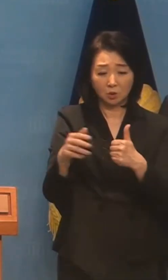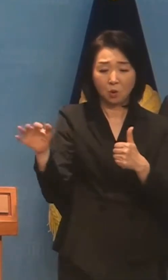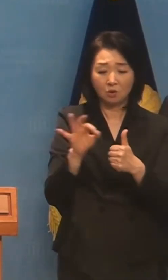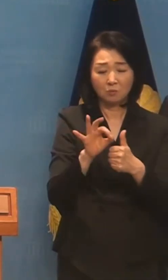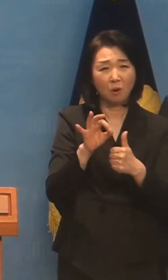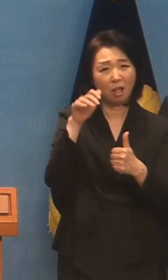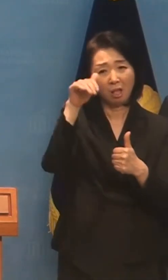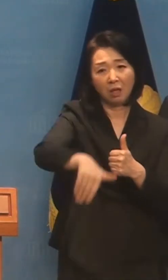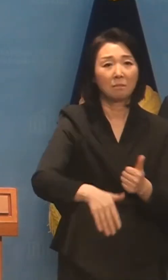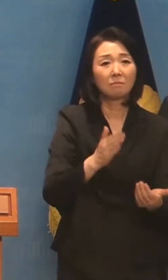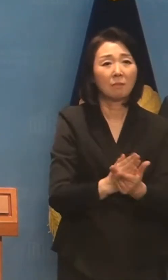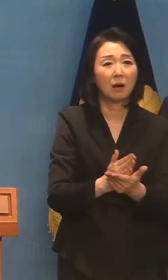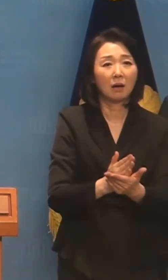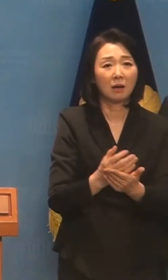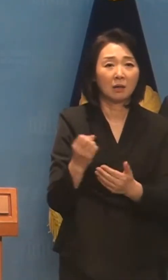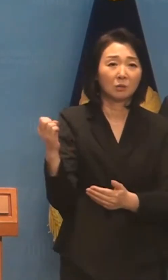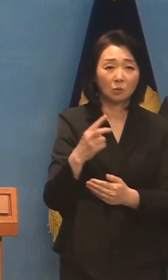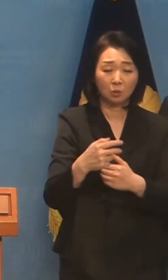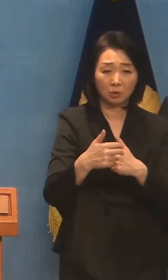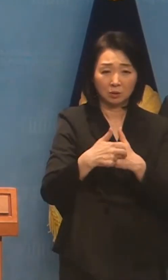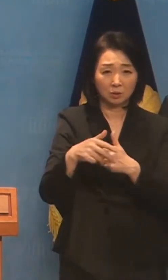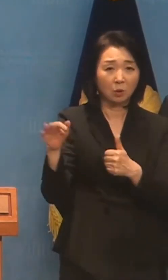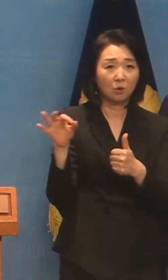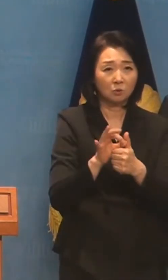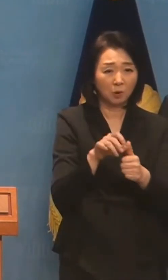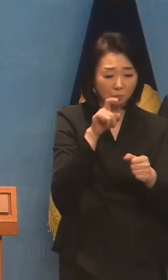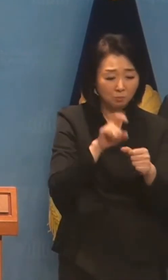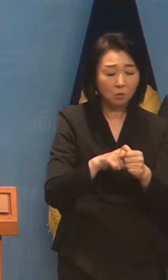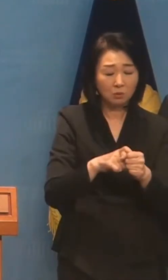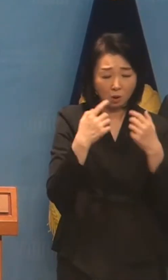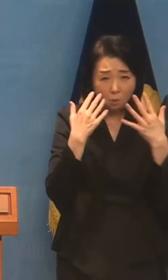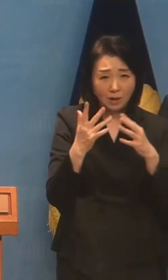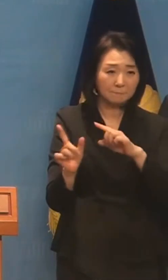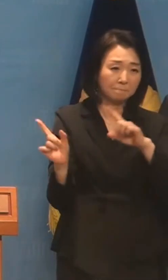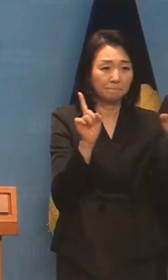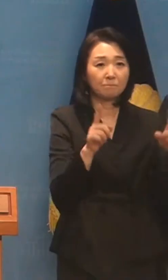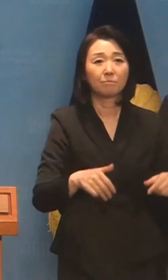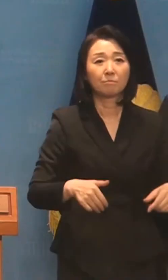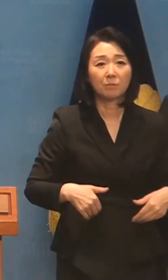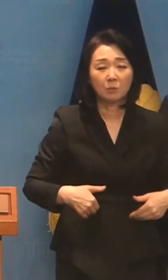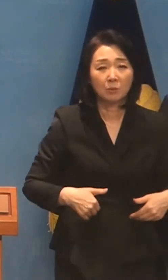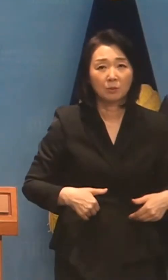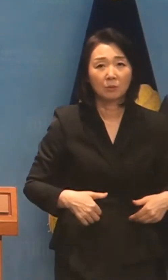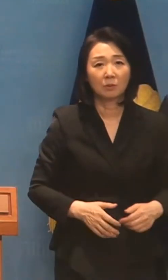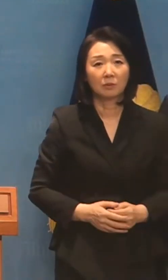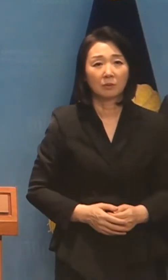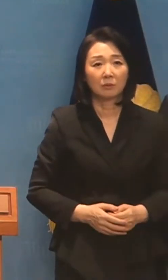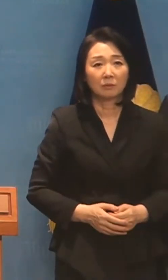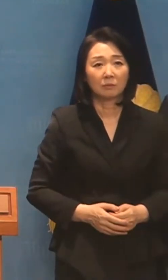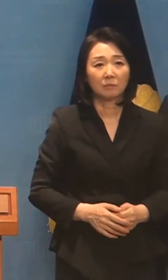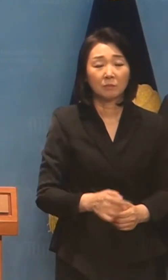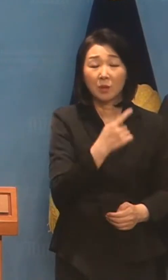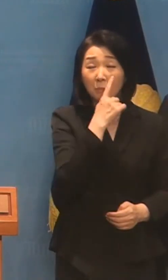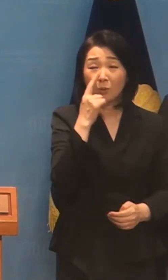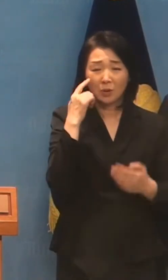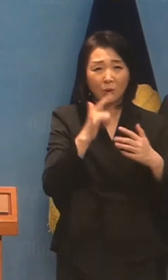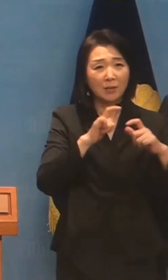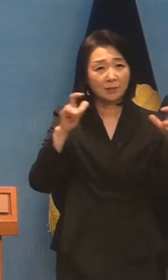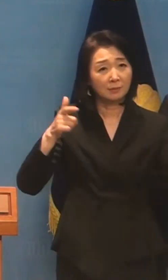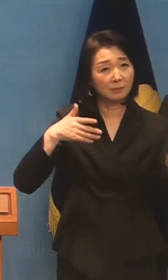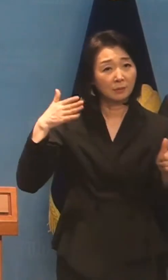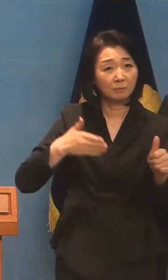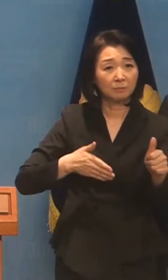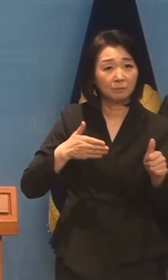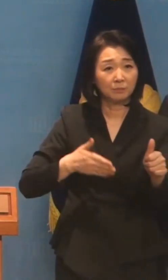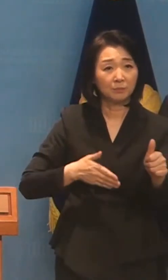후퇴시키지 말고 의료급여의 취지를 살려 더욱 보장성을 늘리십시오.